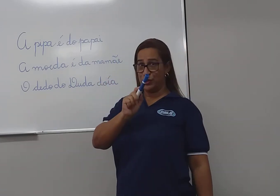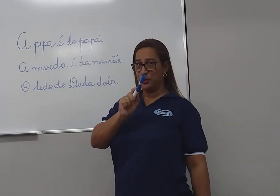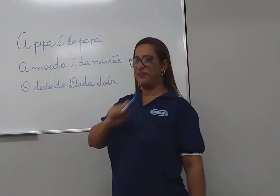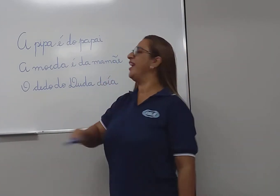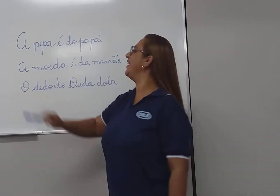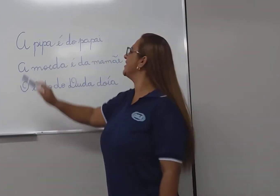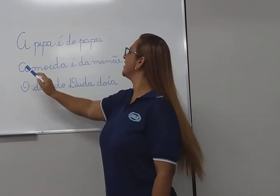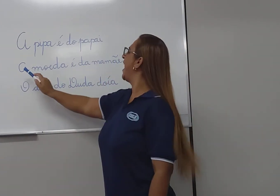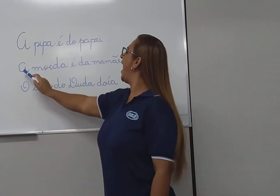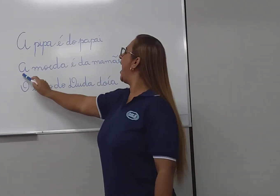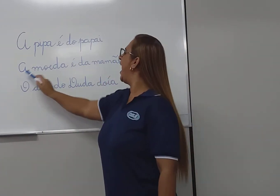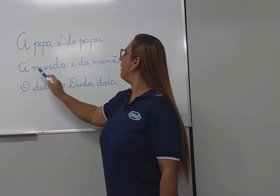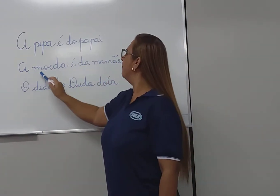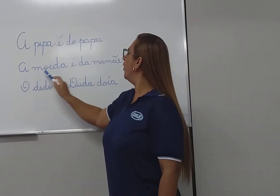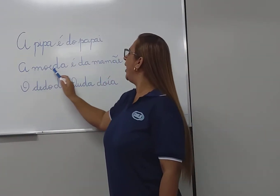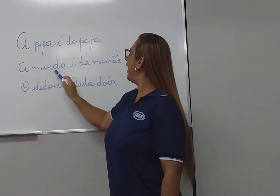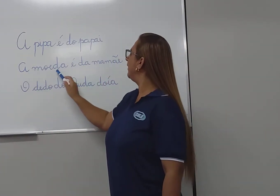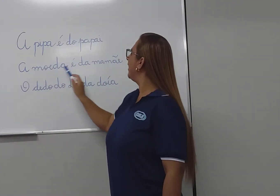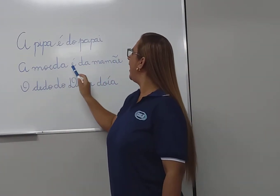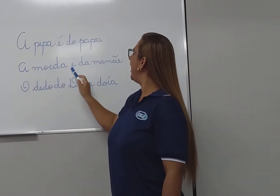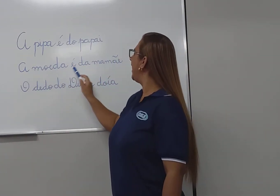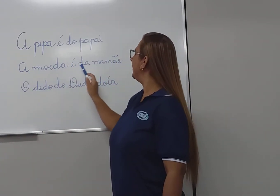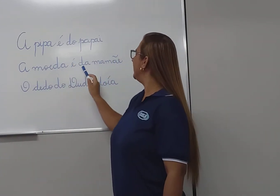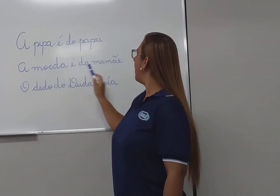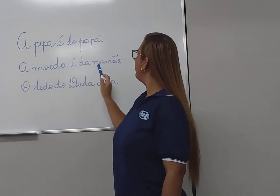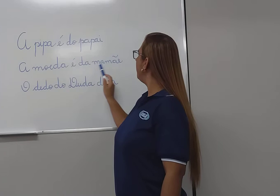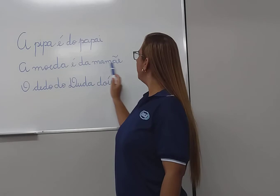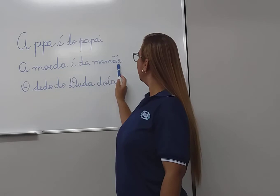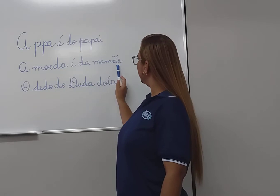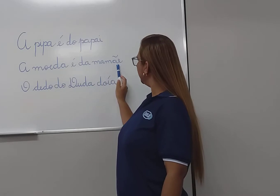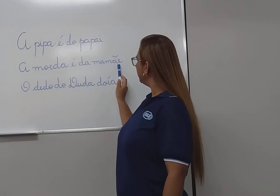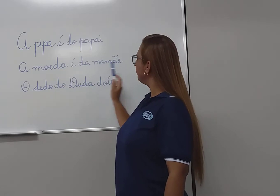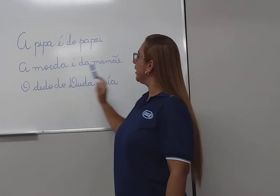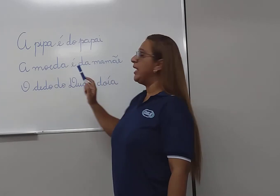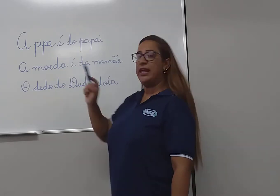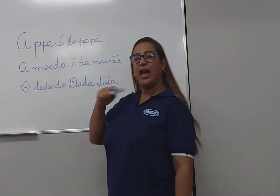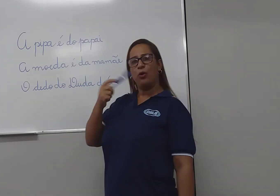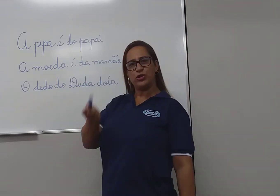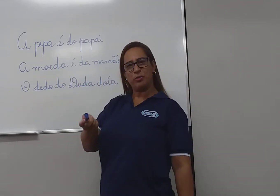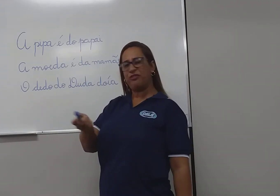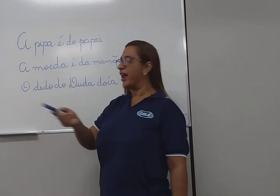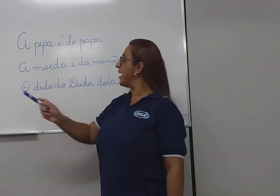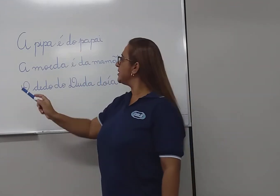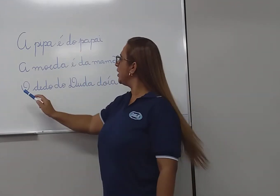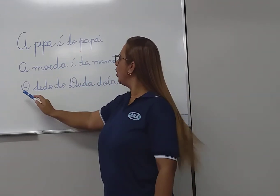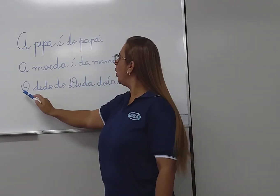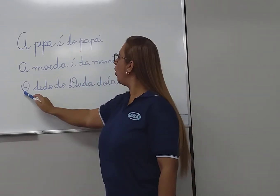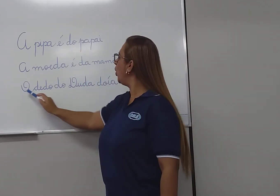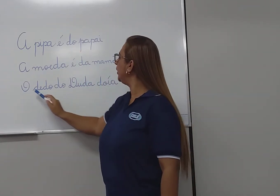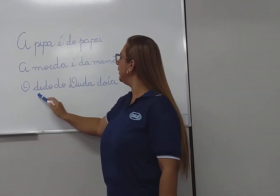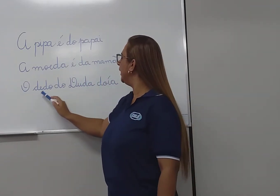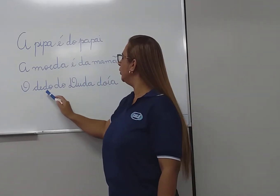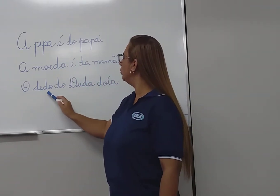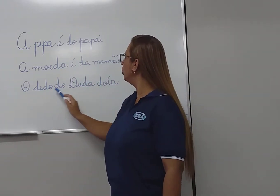uma vez, a moeda é da mamãe. E a última frase, o dedo